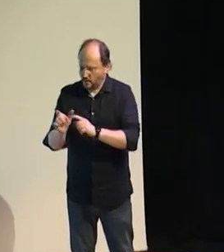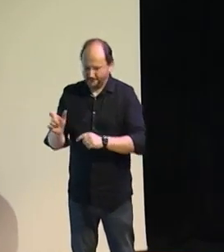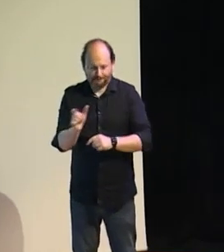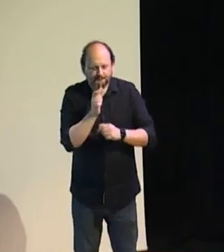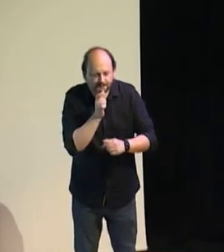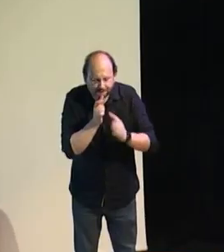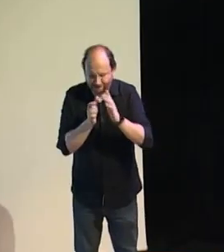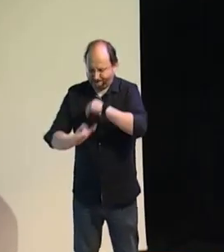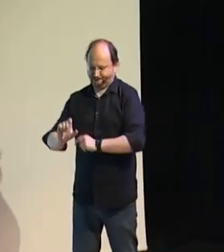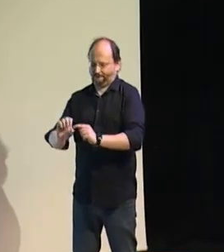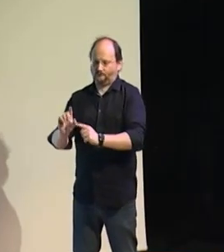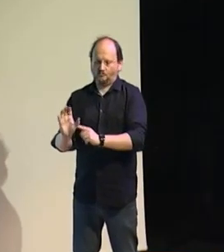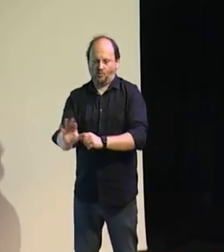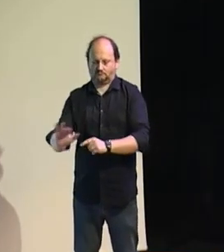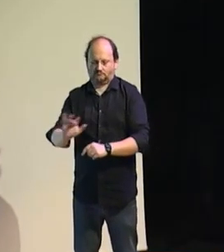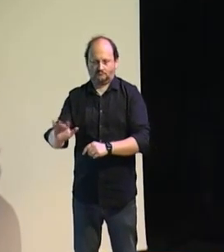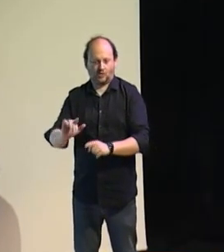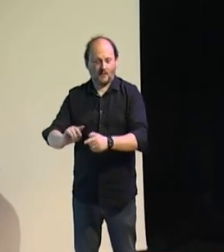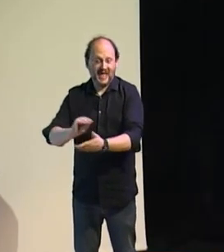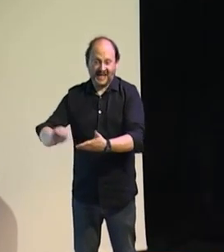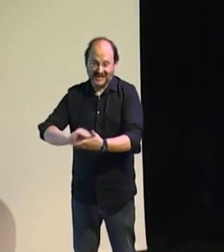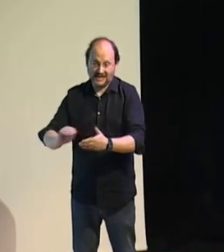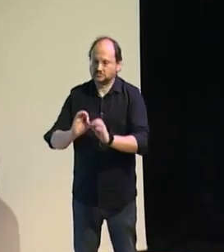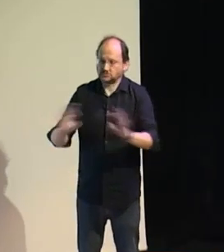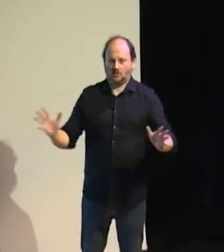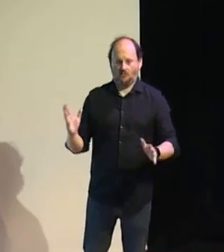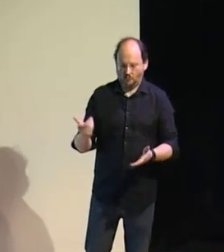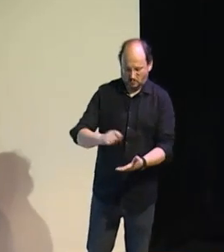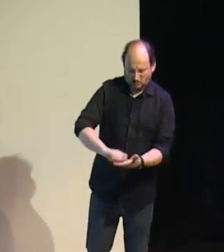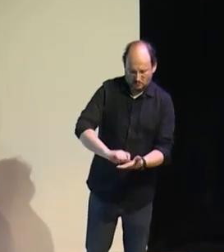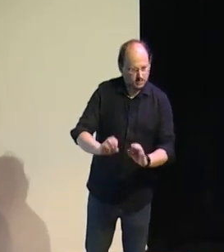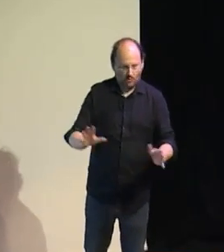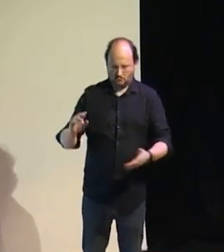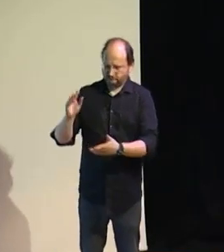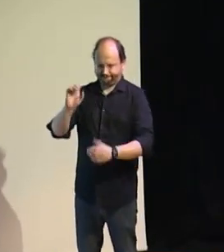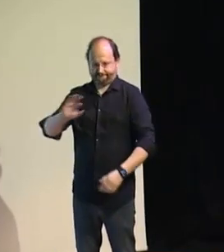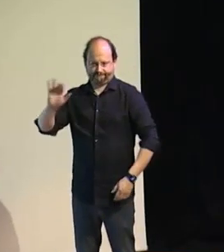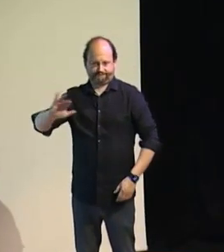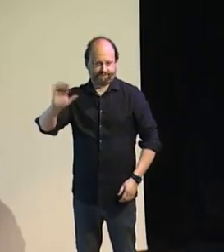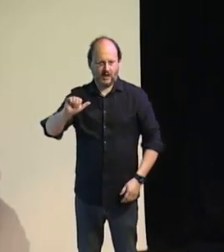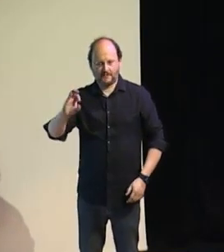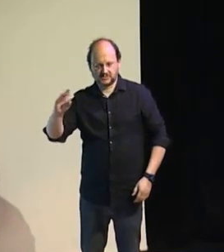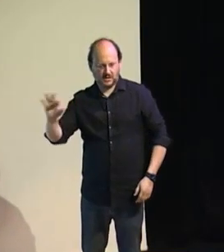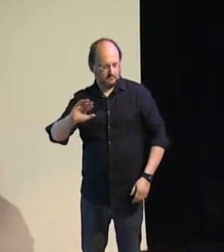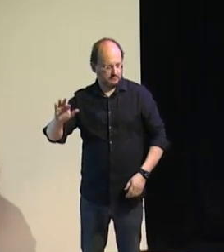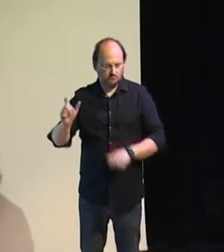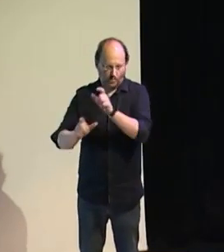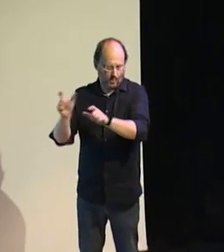la dactylologie. Comme ils ne pouvaient pas dire des mots, ils remplaçaient les mots par l'épellation dans leurs mains. Et donc, ils remplaçaient tout ce qui était